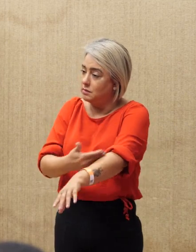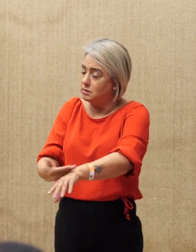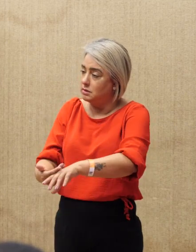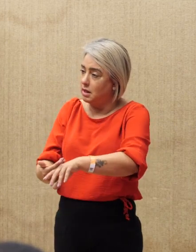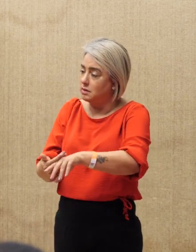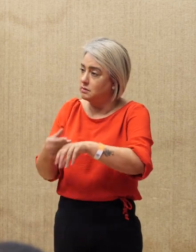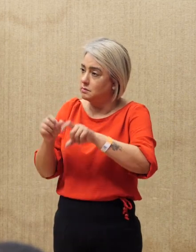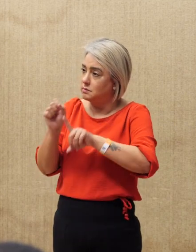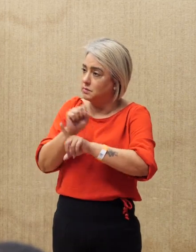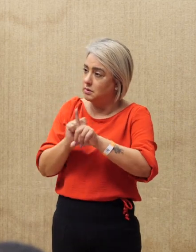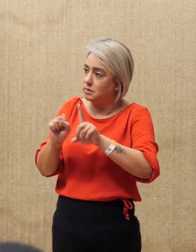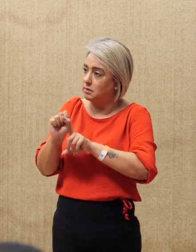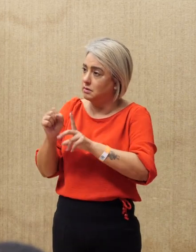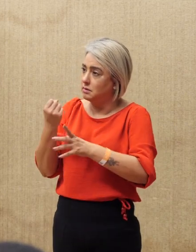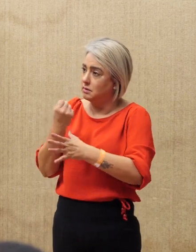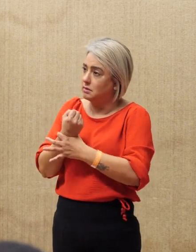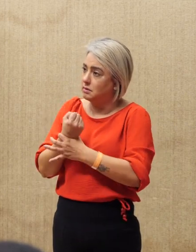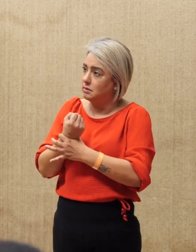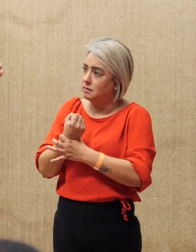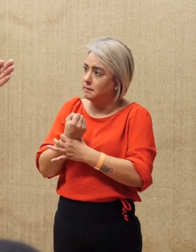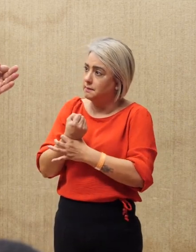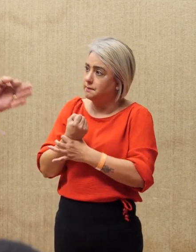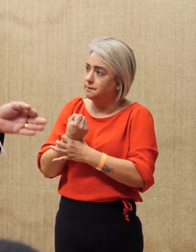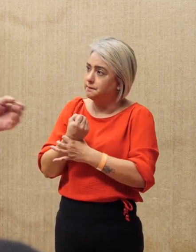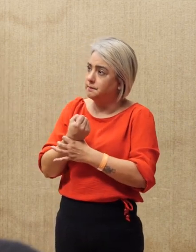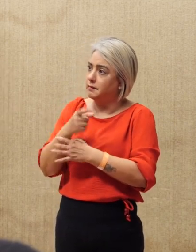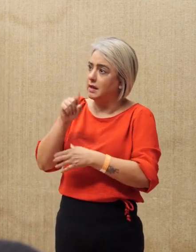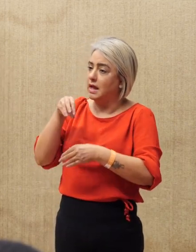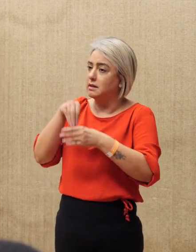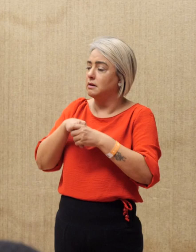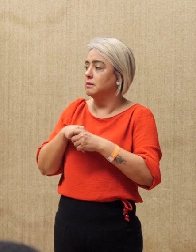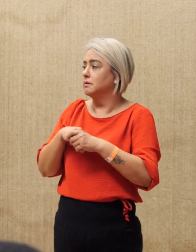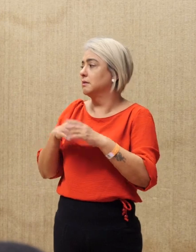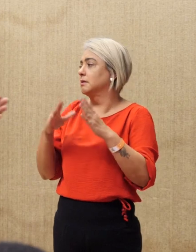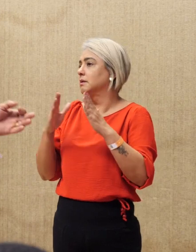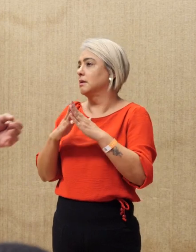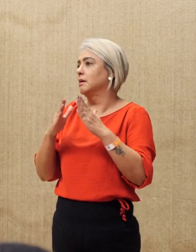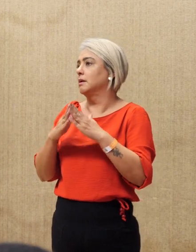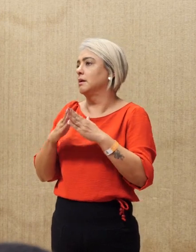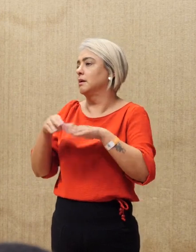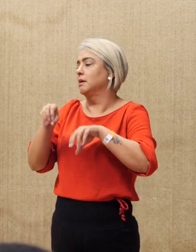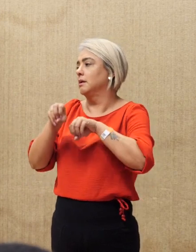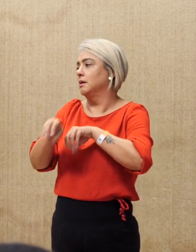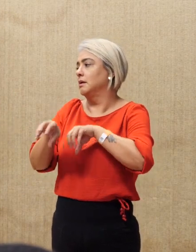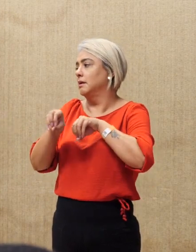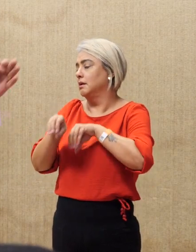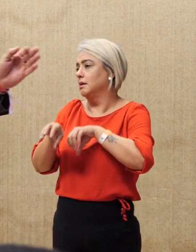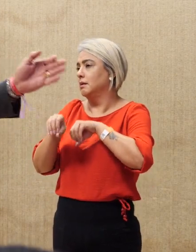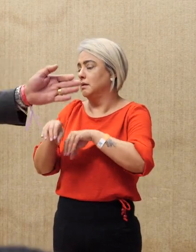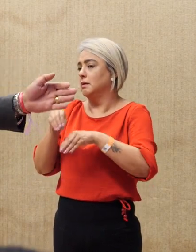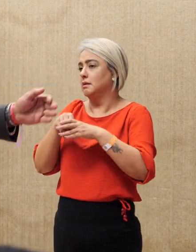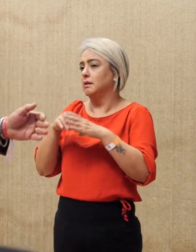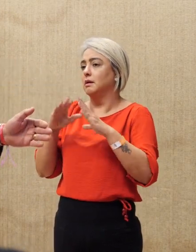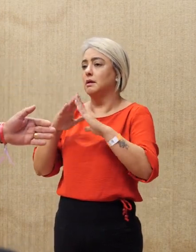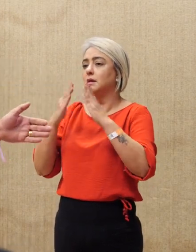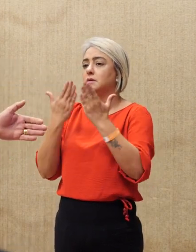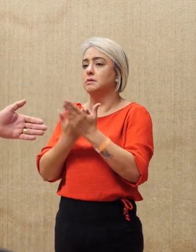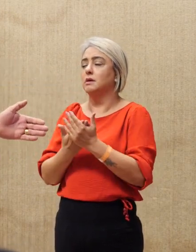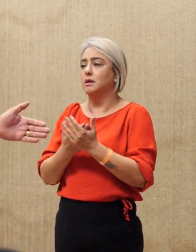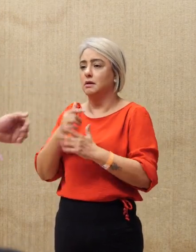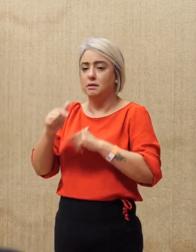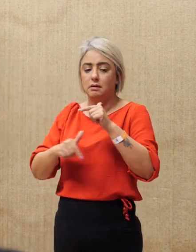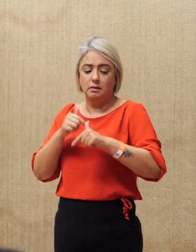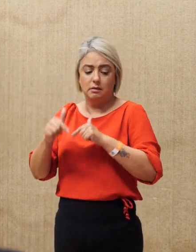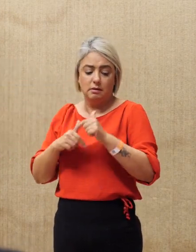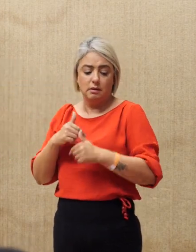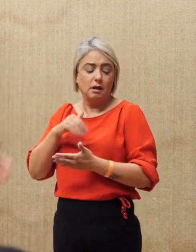para uma sociedade segura, é dentro de casa, é a educação, é dentro das escolas, como o